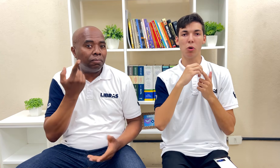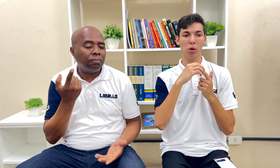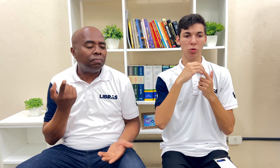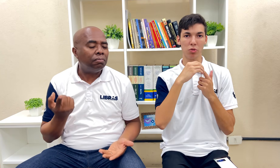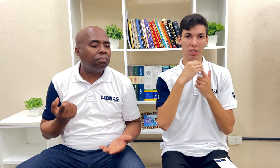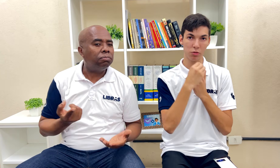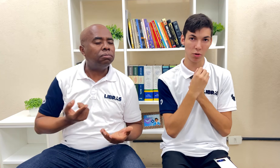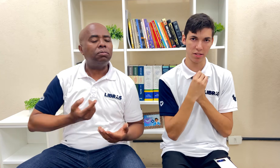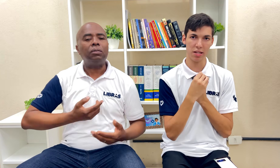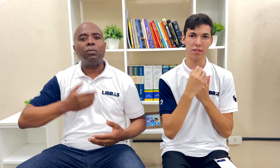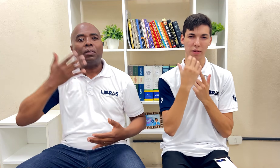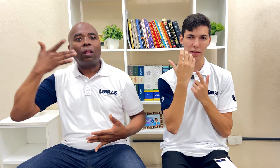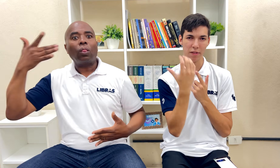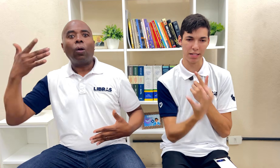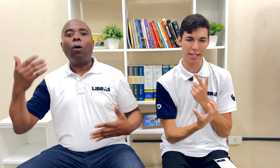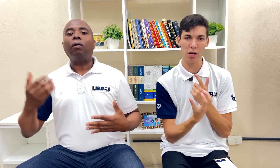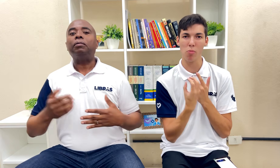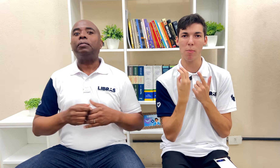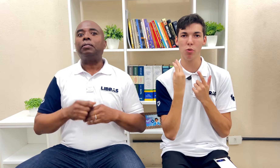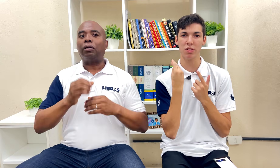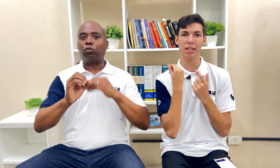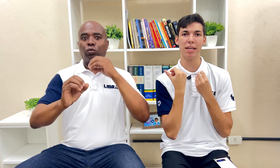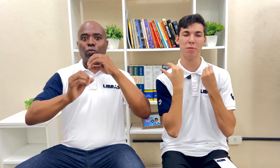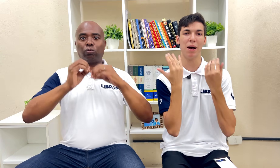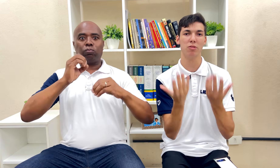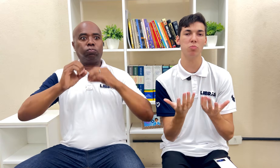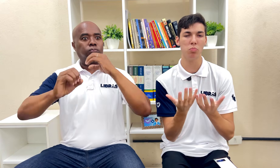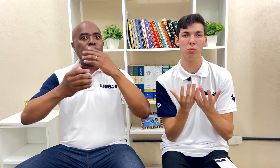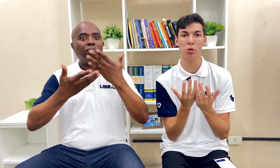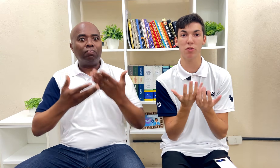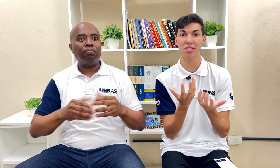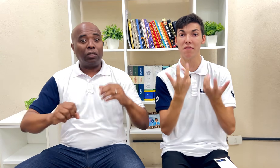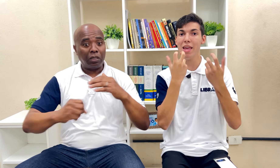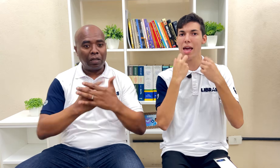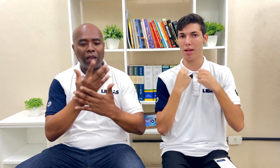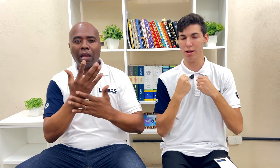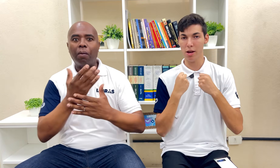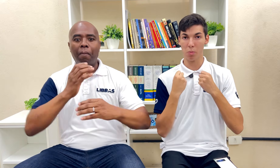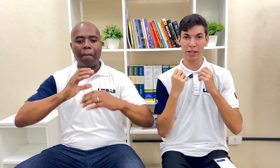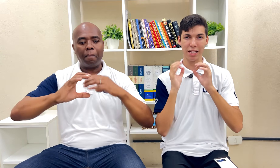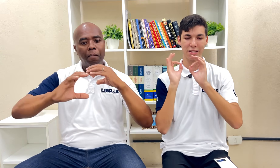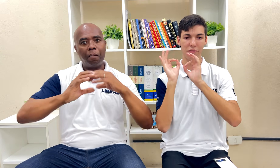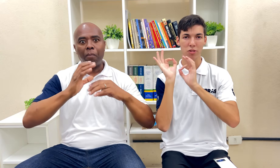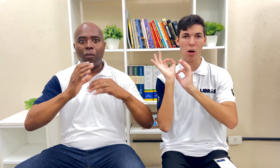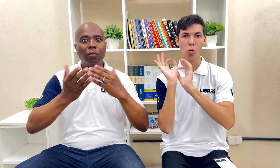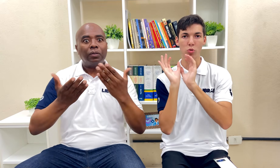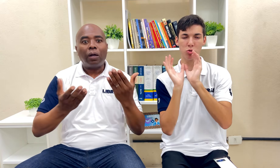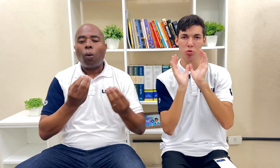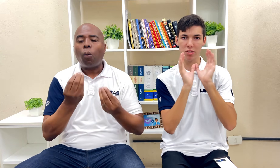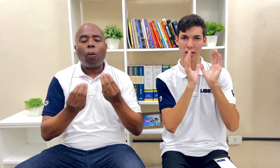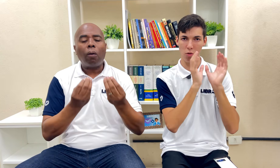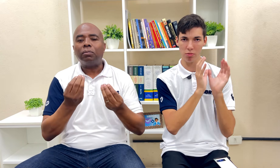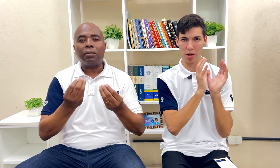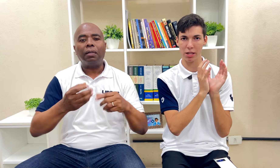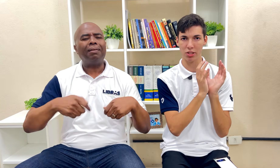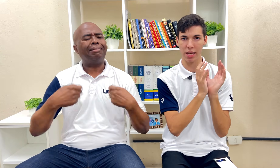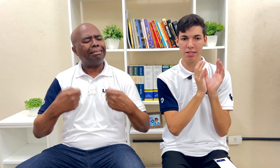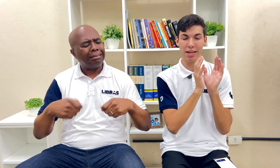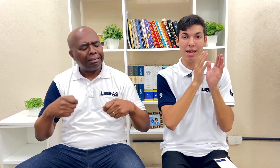quando os cantores criam uma música e eles passam para o público, você vê ela. Porque eles têm que fazer uma construção na mente deles